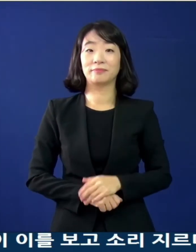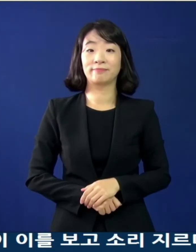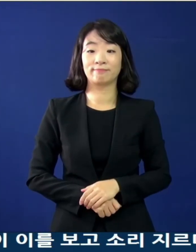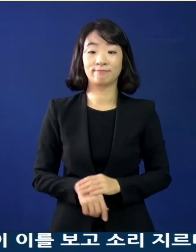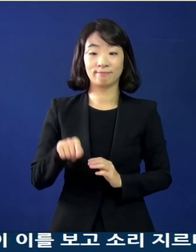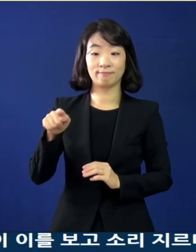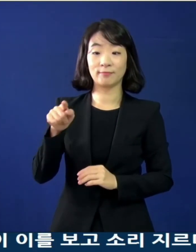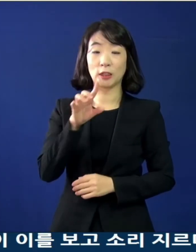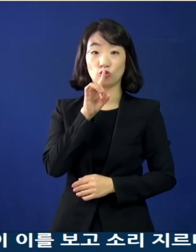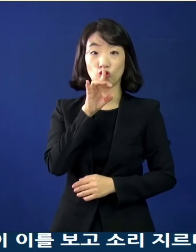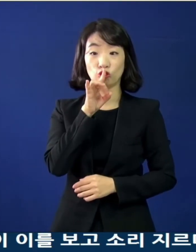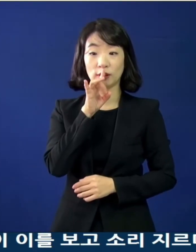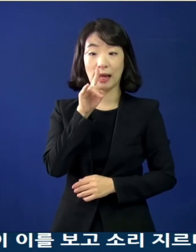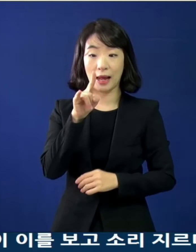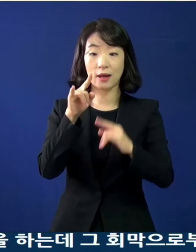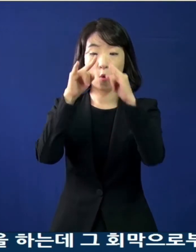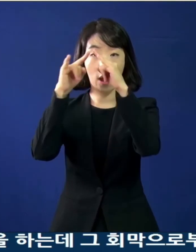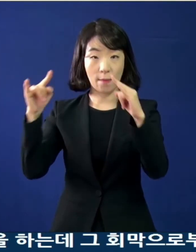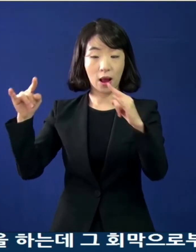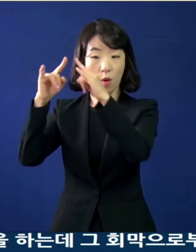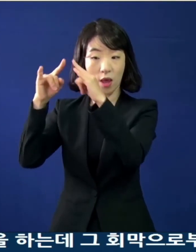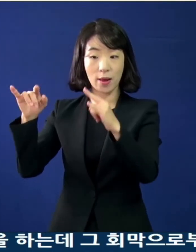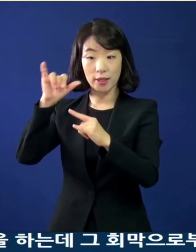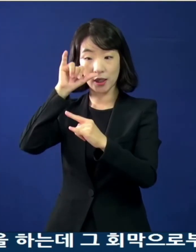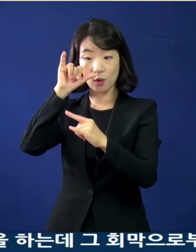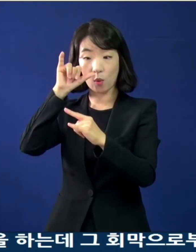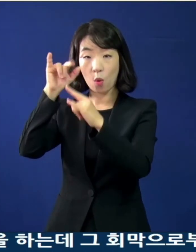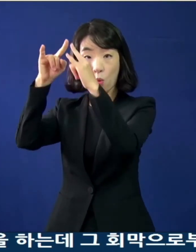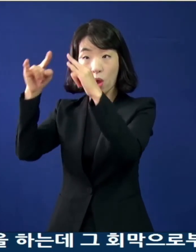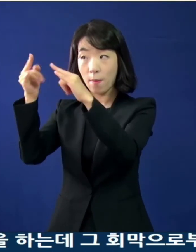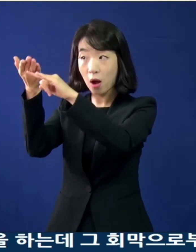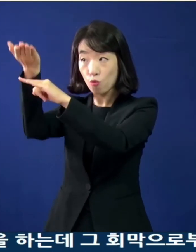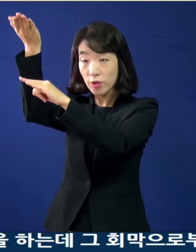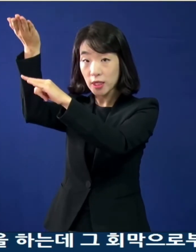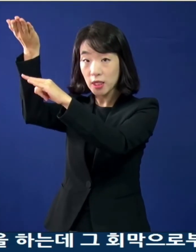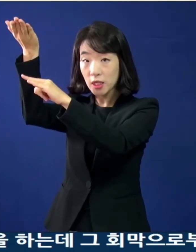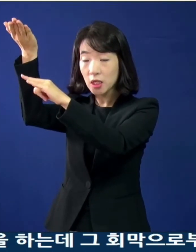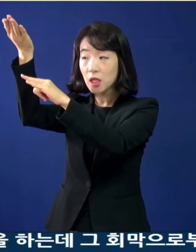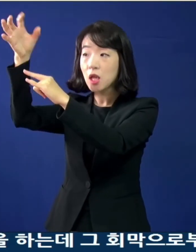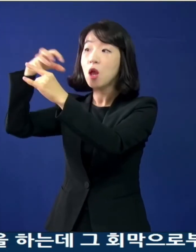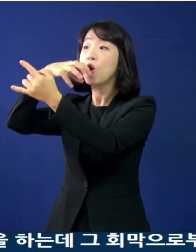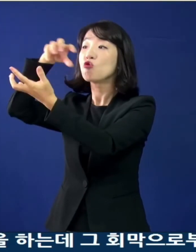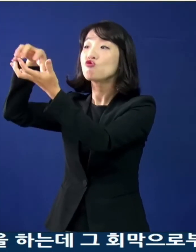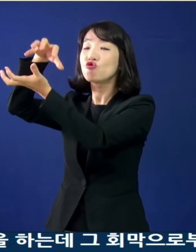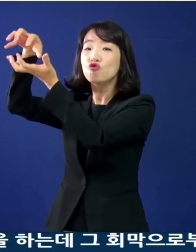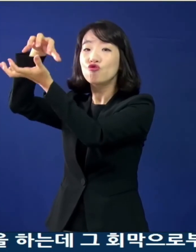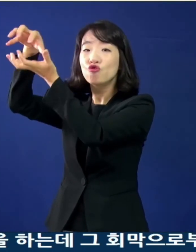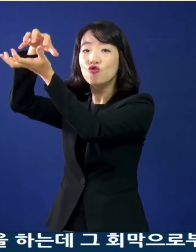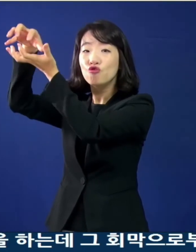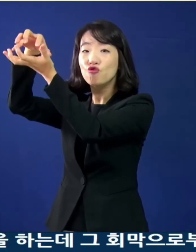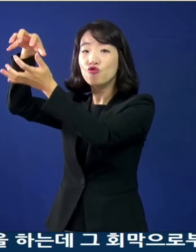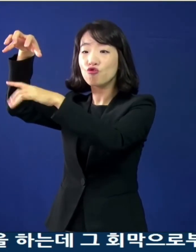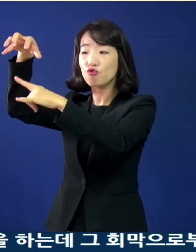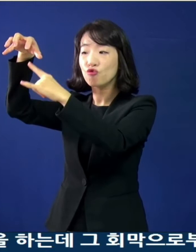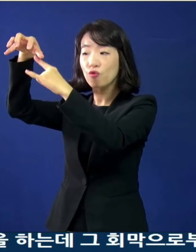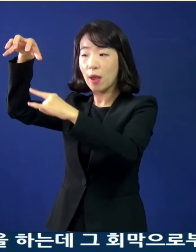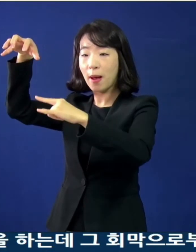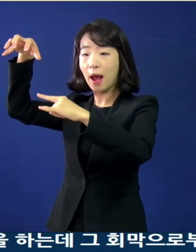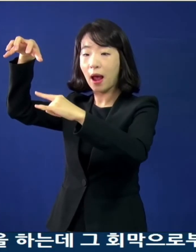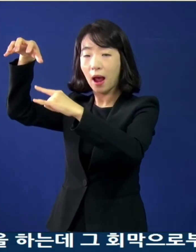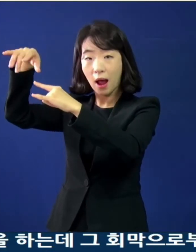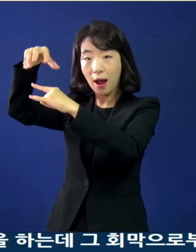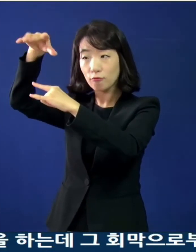진영 중간에 회막이 있고요, 회막 위에 뭐가 있습니까? 구름기둥 보이죠? 구름기둥